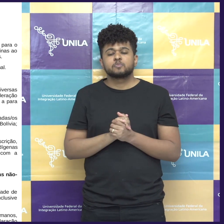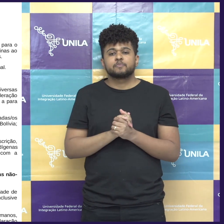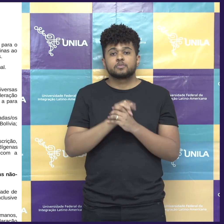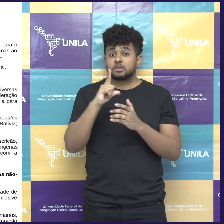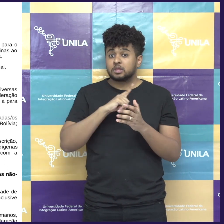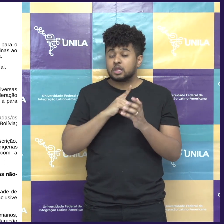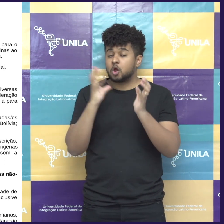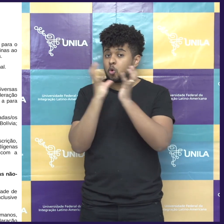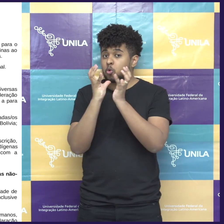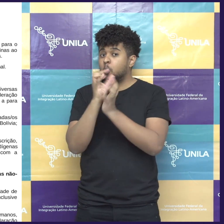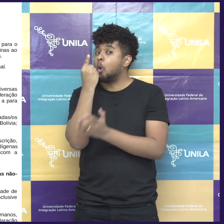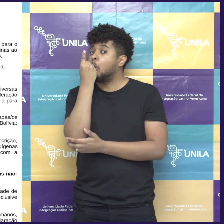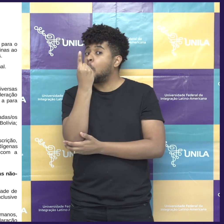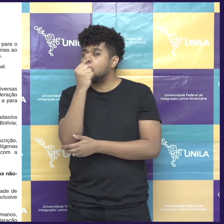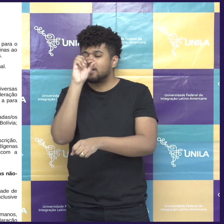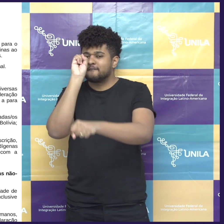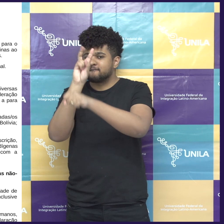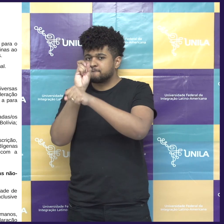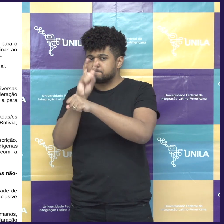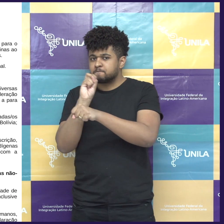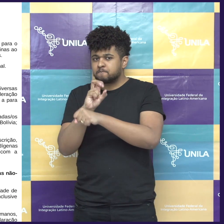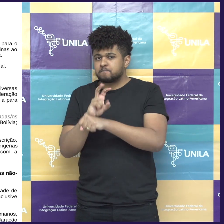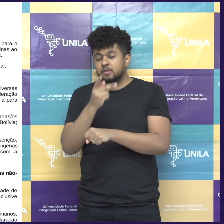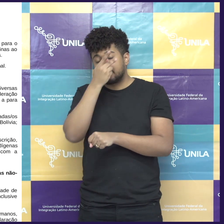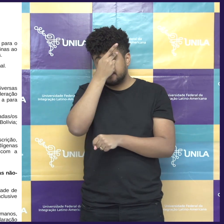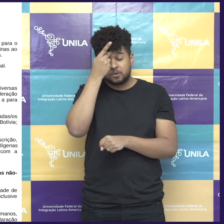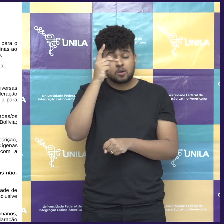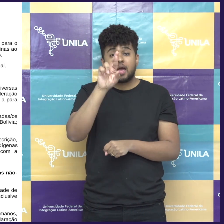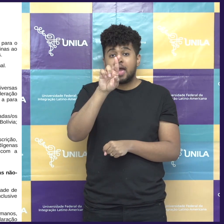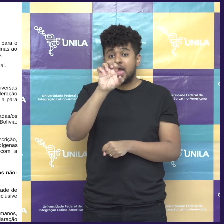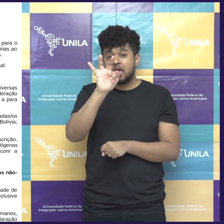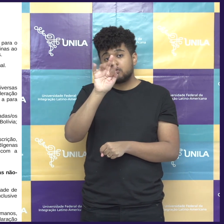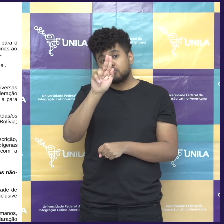fica reservada uma vaga para o ingresso de refugiados,